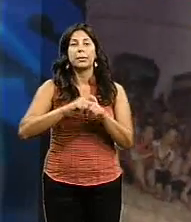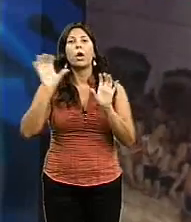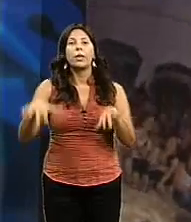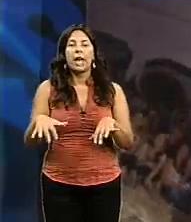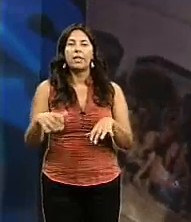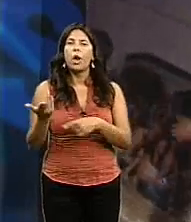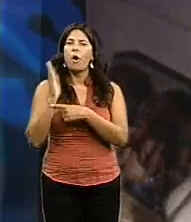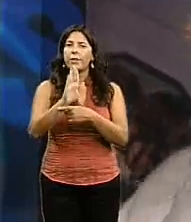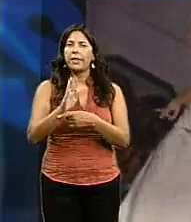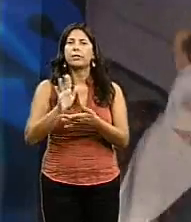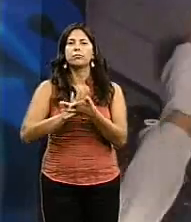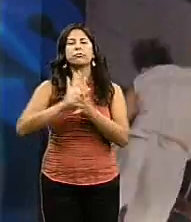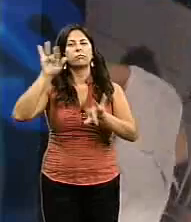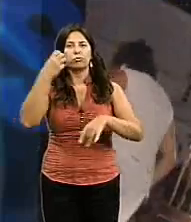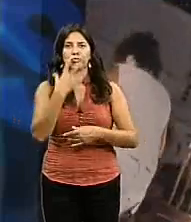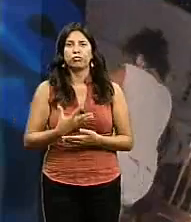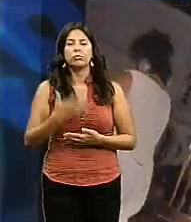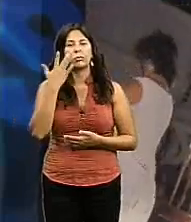en una juerga como Dios manda.